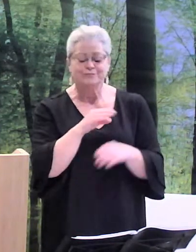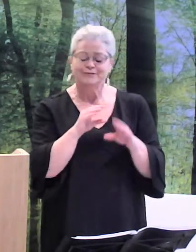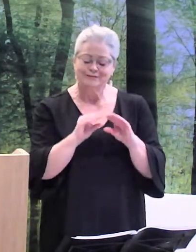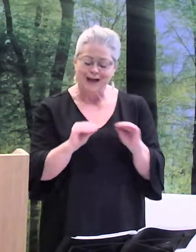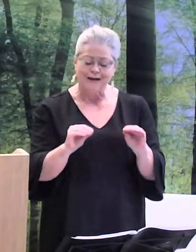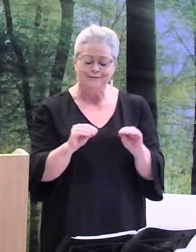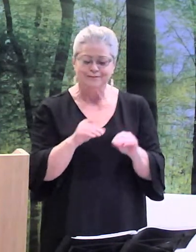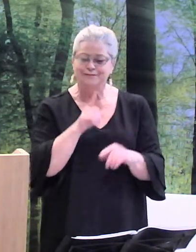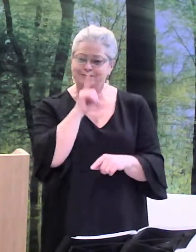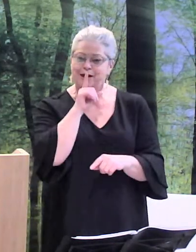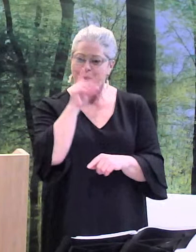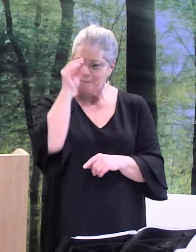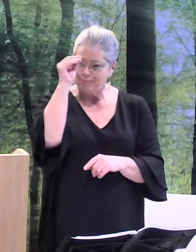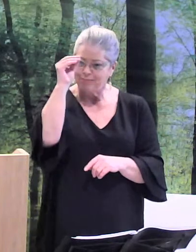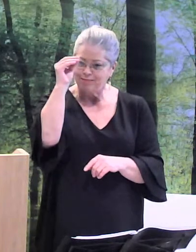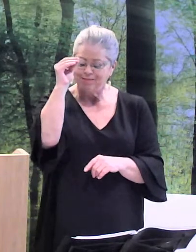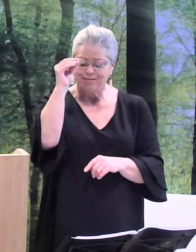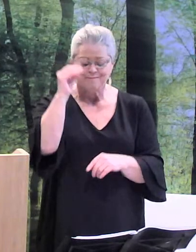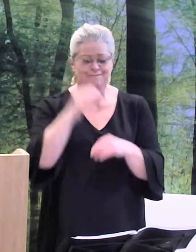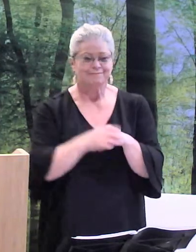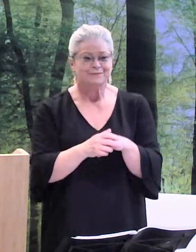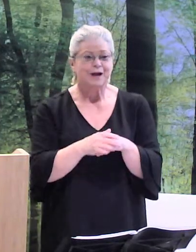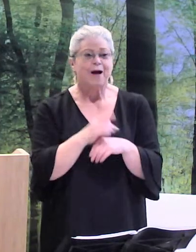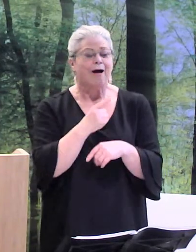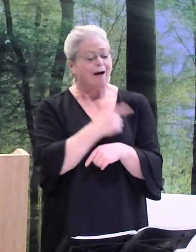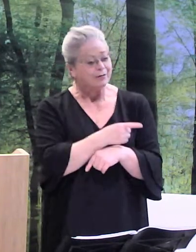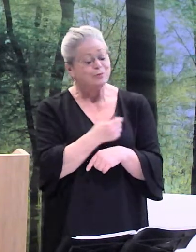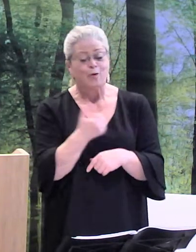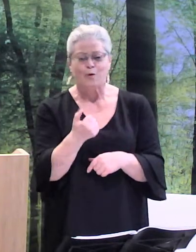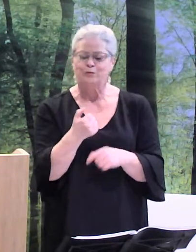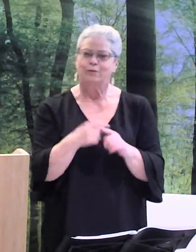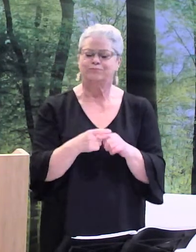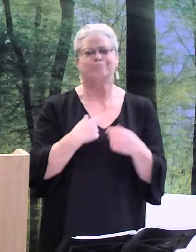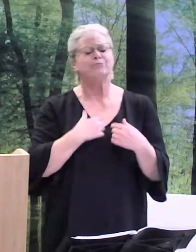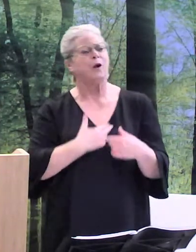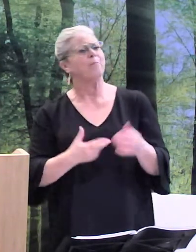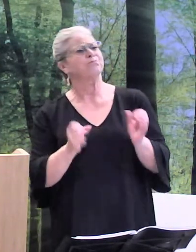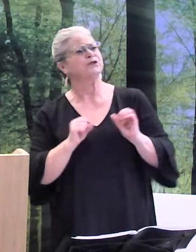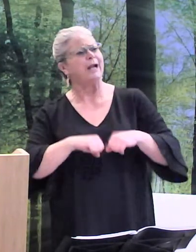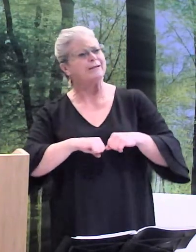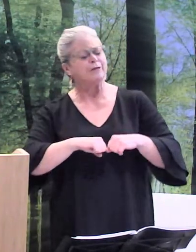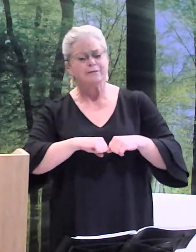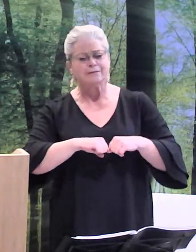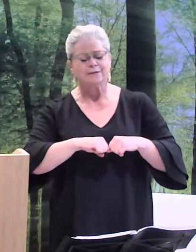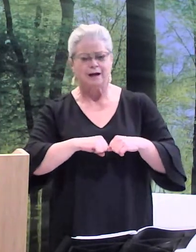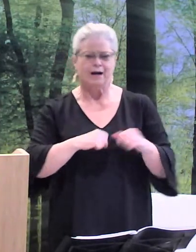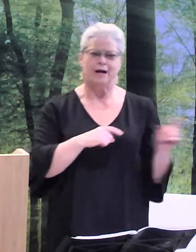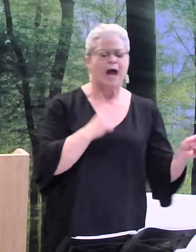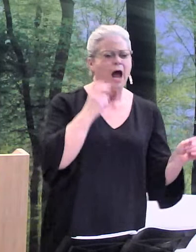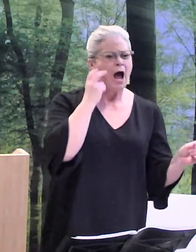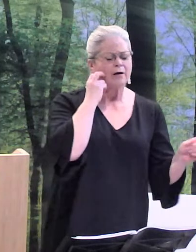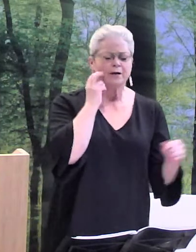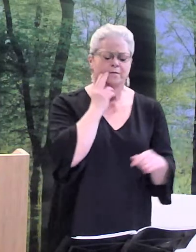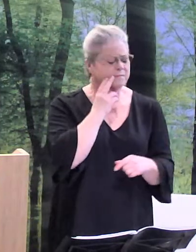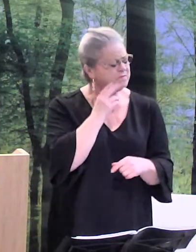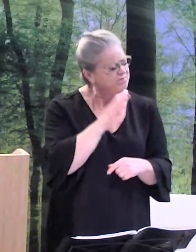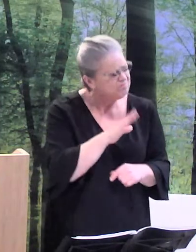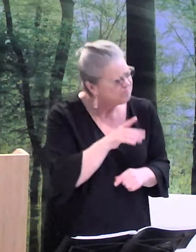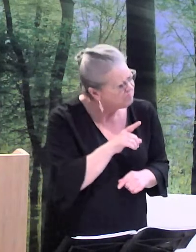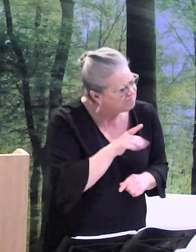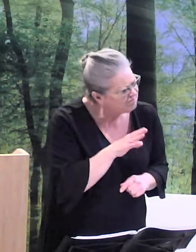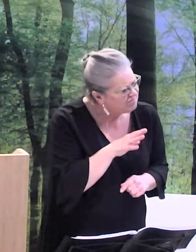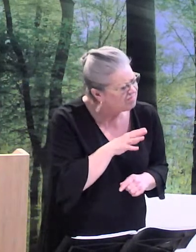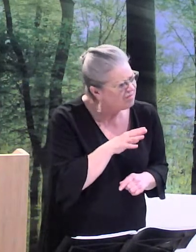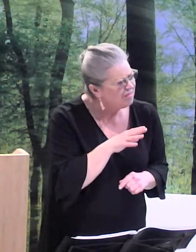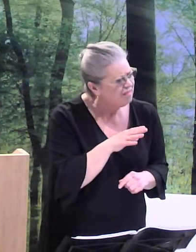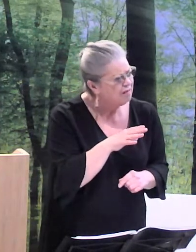en zeer stille man. Als Rosa Saron een beslissing wilde nemen en Henri had zijn